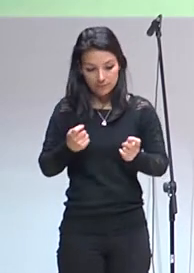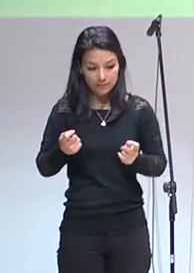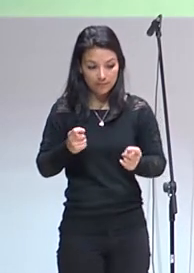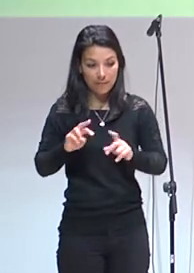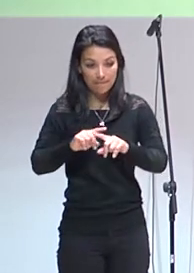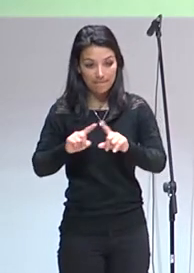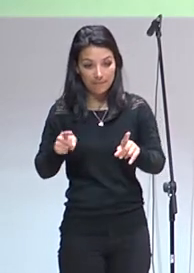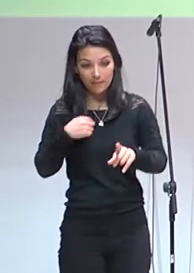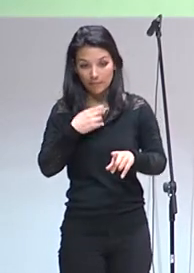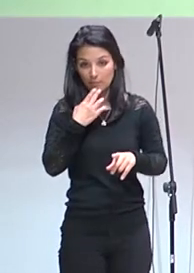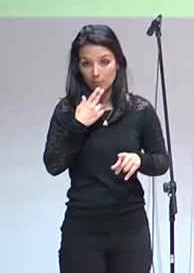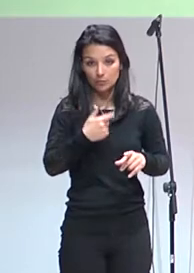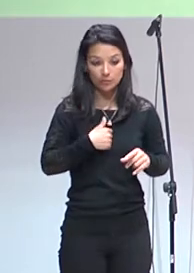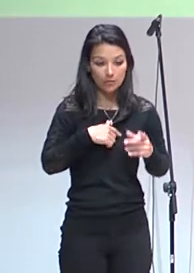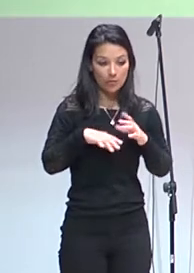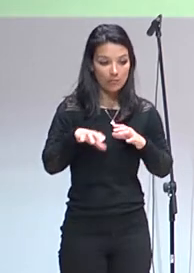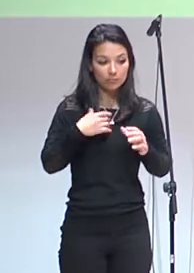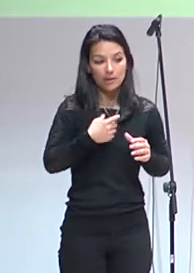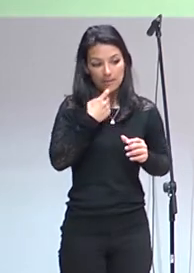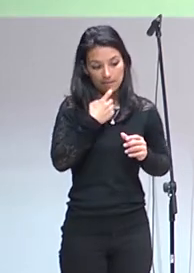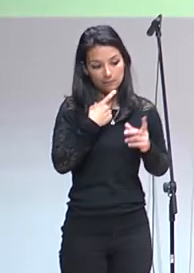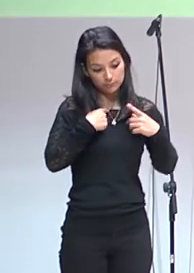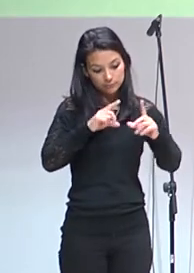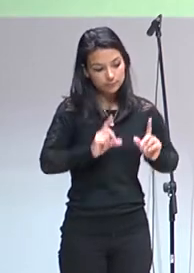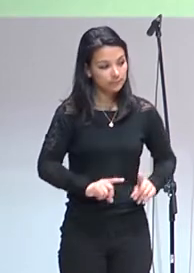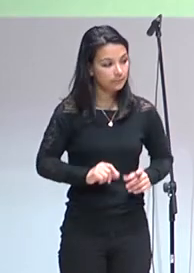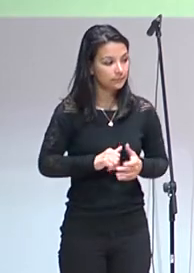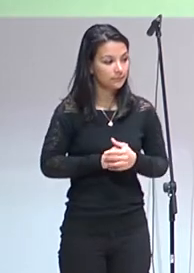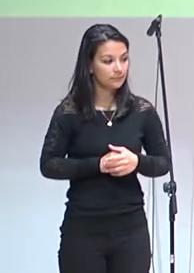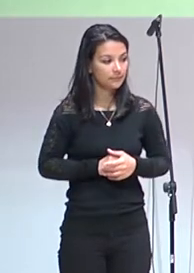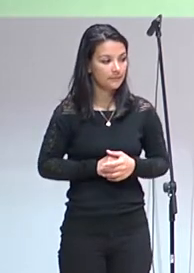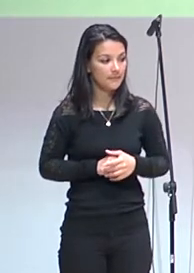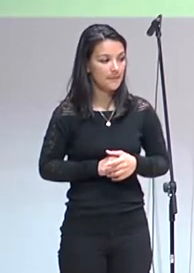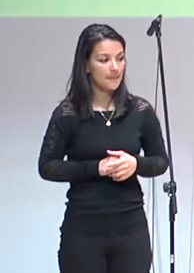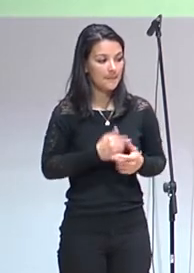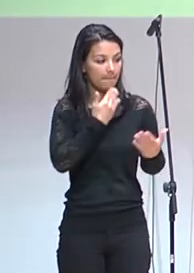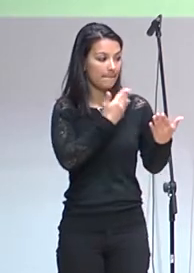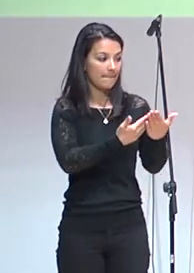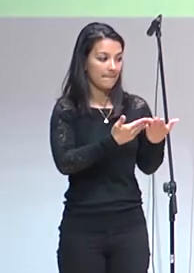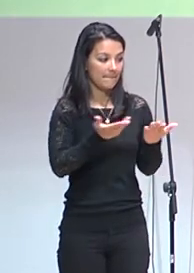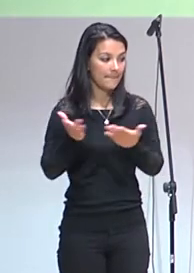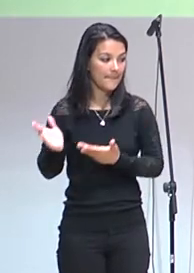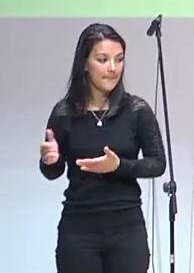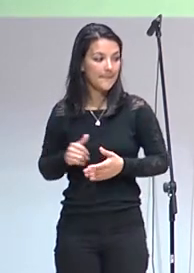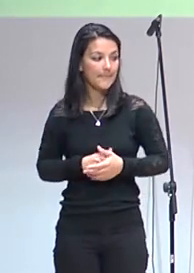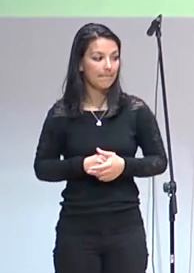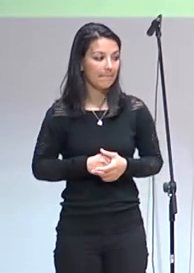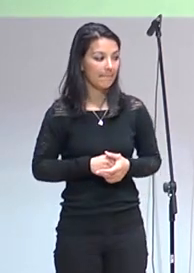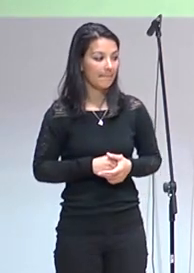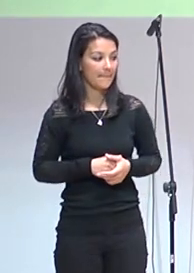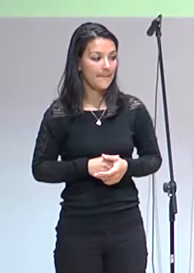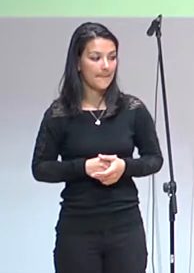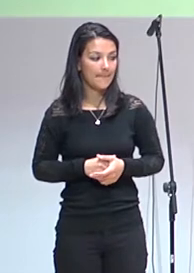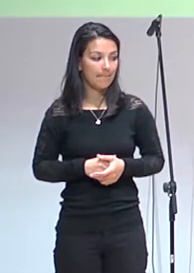propia capacidad de decidir. Muchas gracias. José. Bueno,